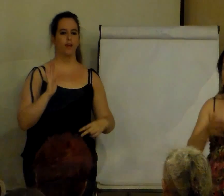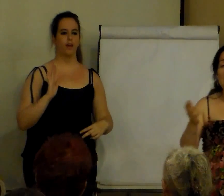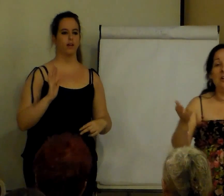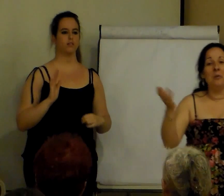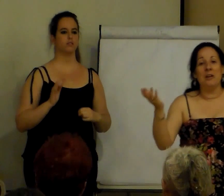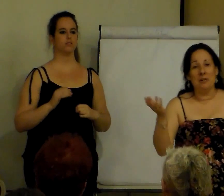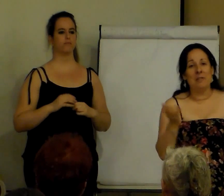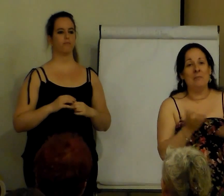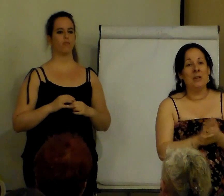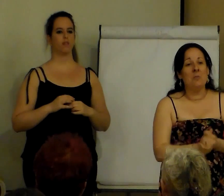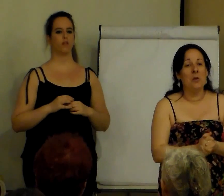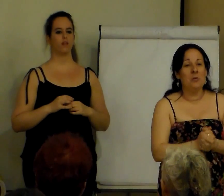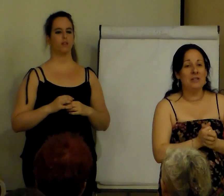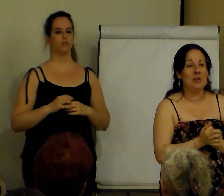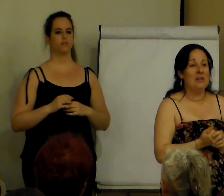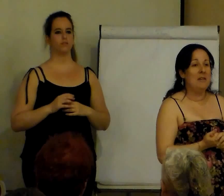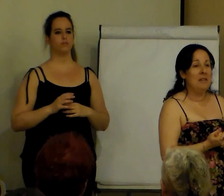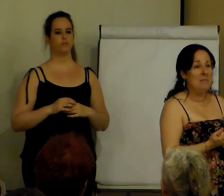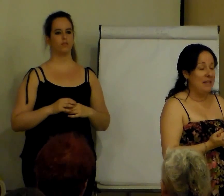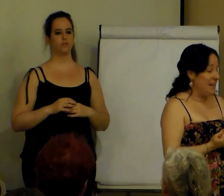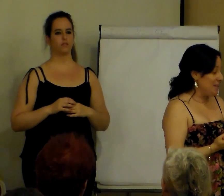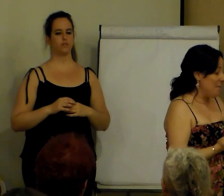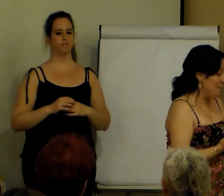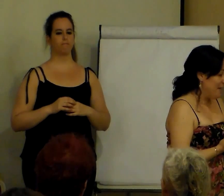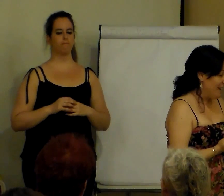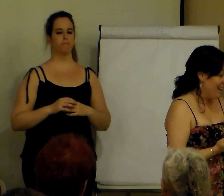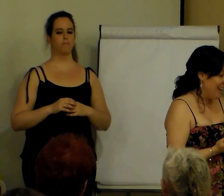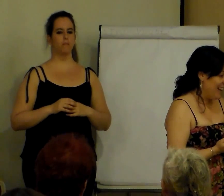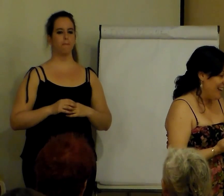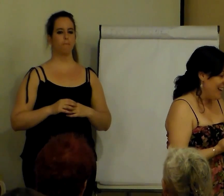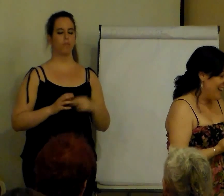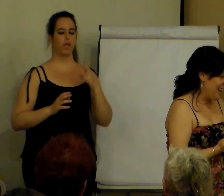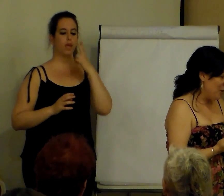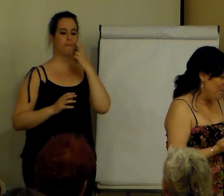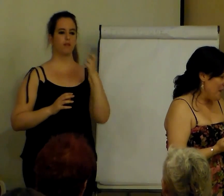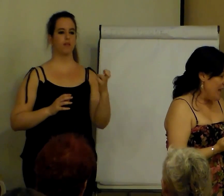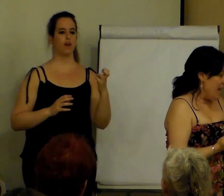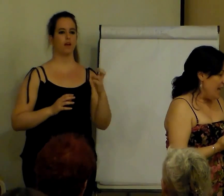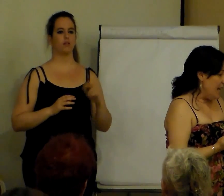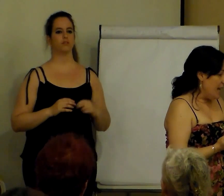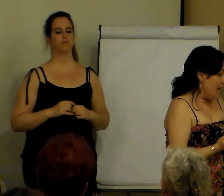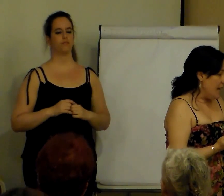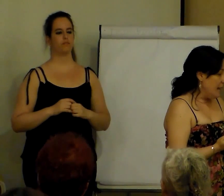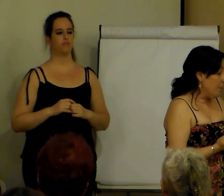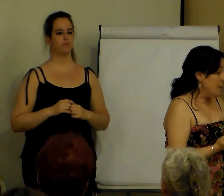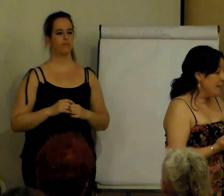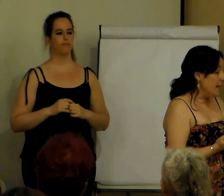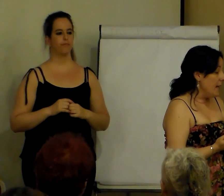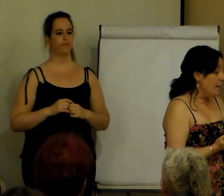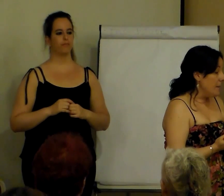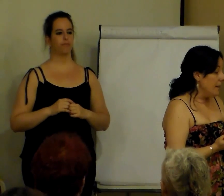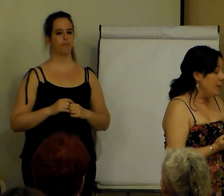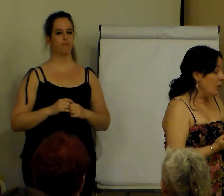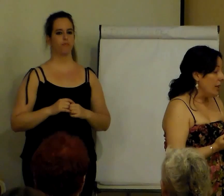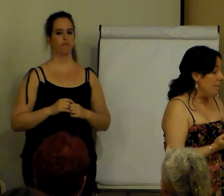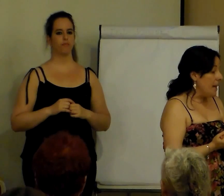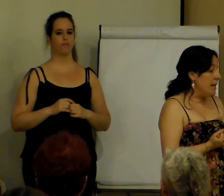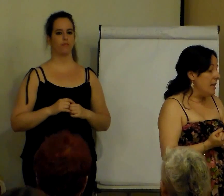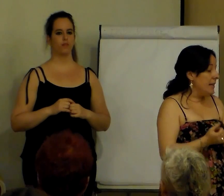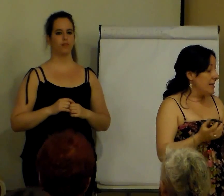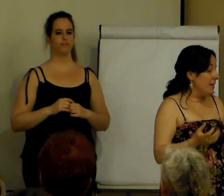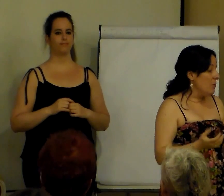Exacto. Y los que no, bueno, también como hecho de investigación pueden leerlo. Después, dentro